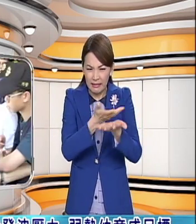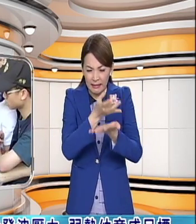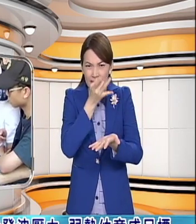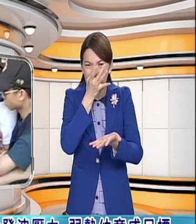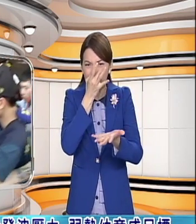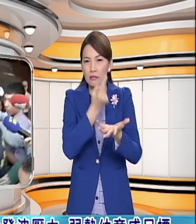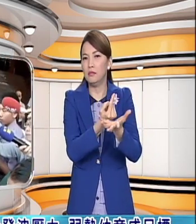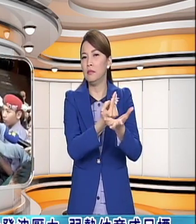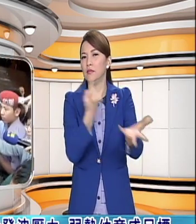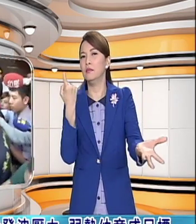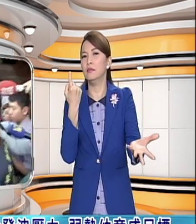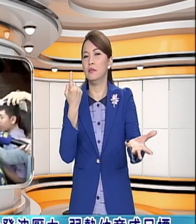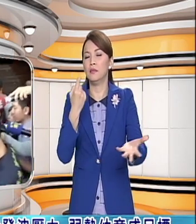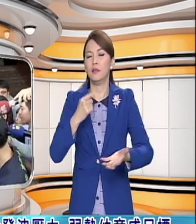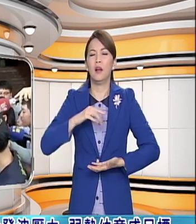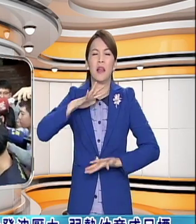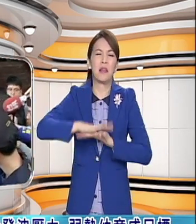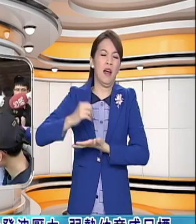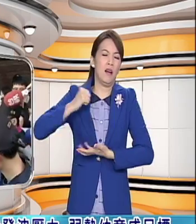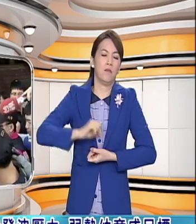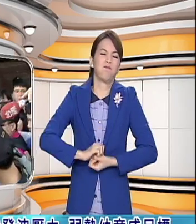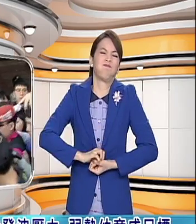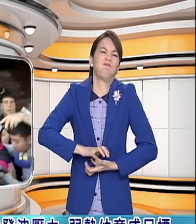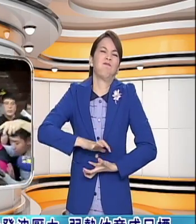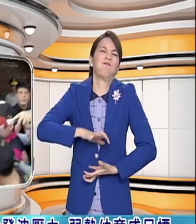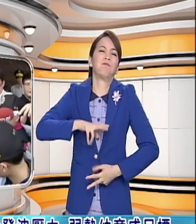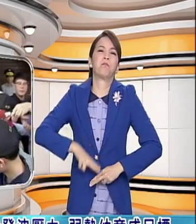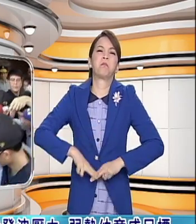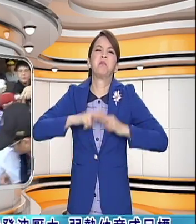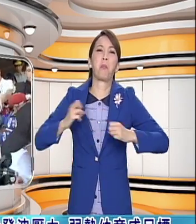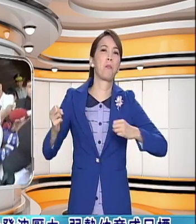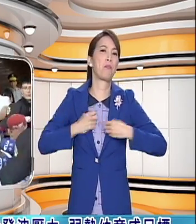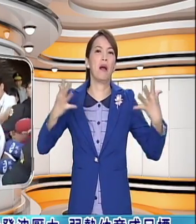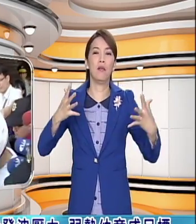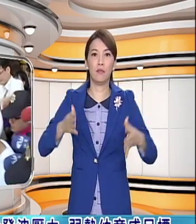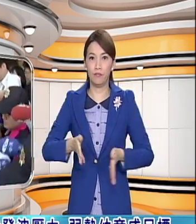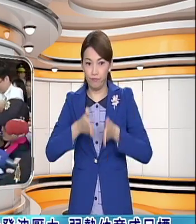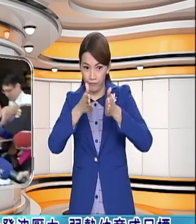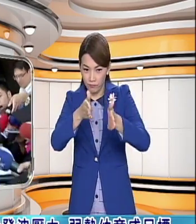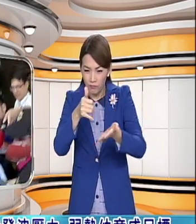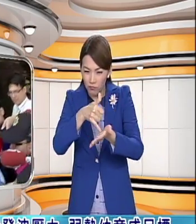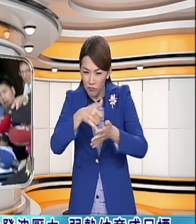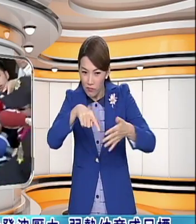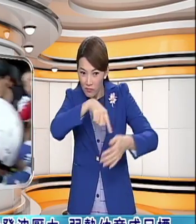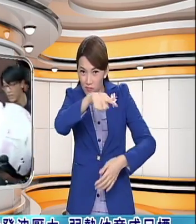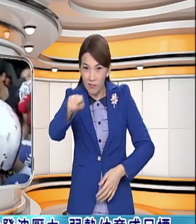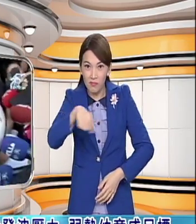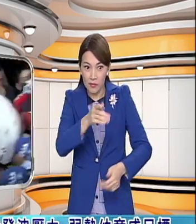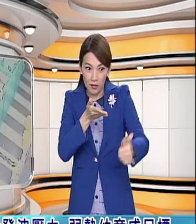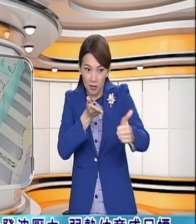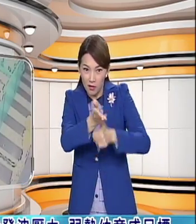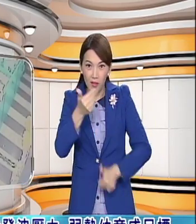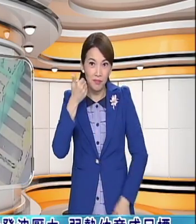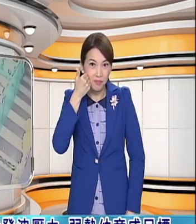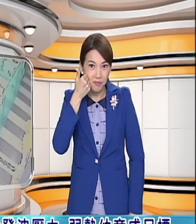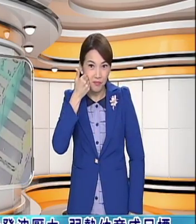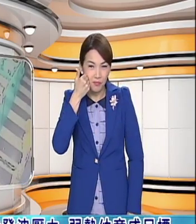多的压力，容易找相对弱势者下手发泄，结果幼童往往成为他